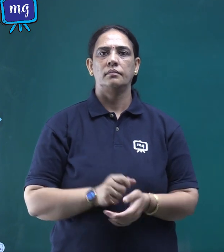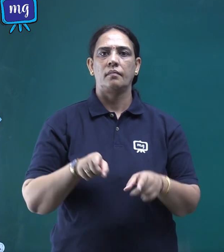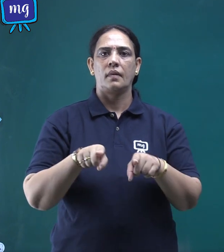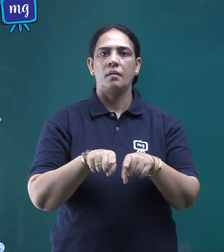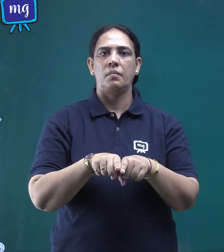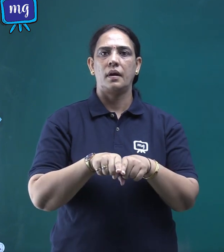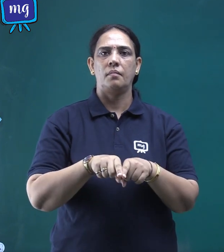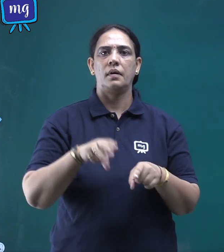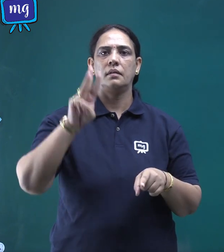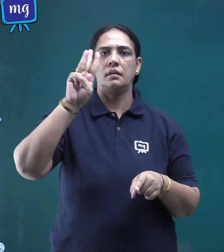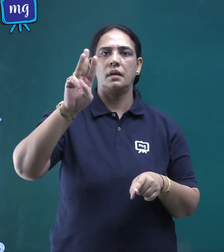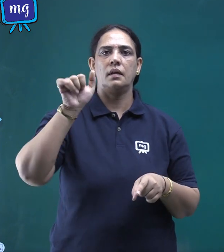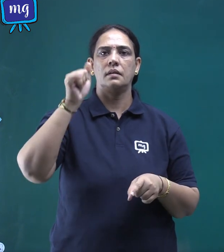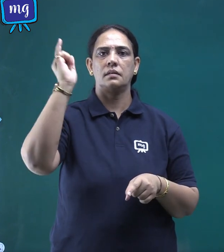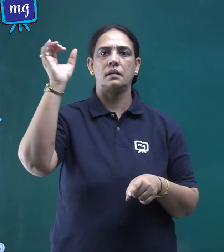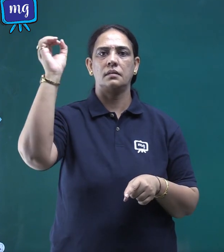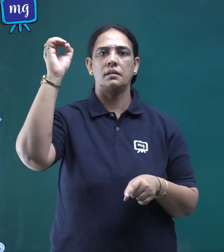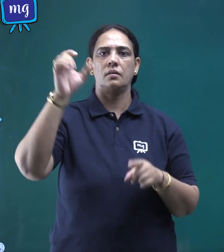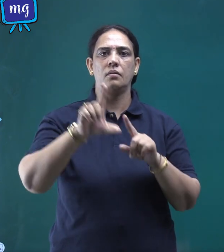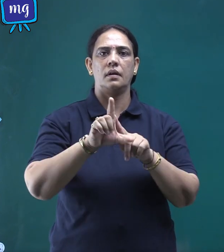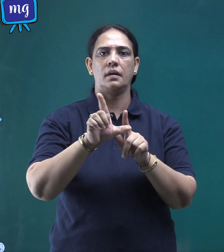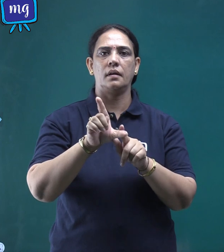बराबर 360 डिग्री,